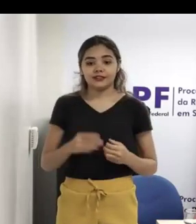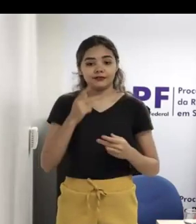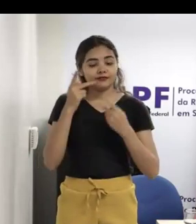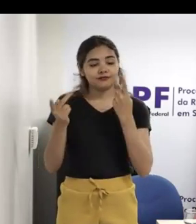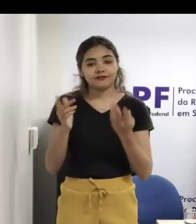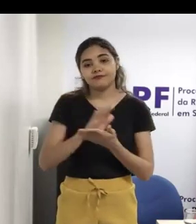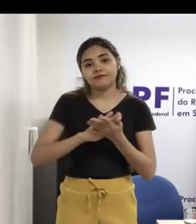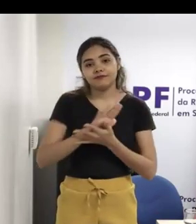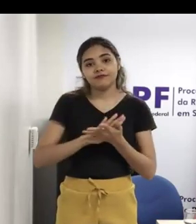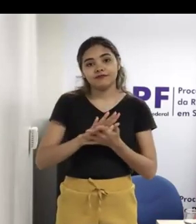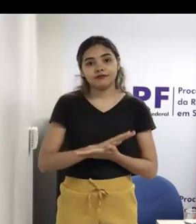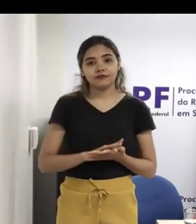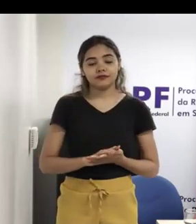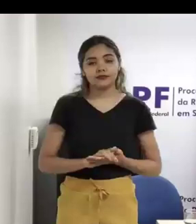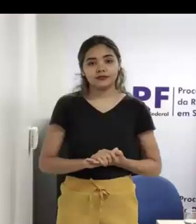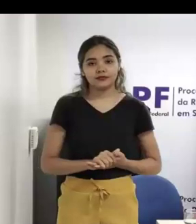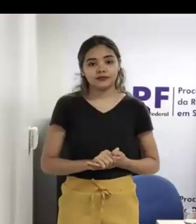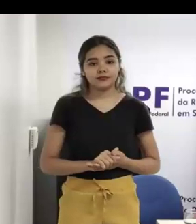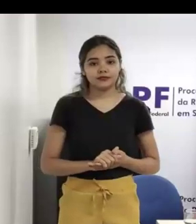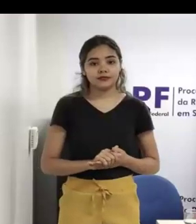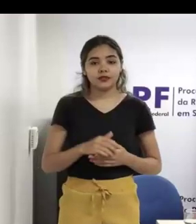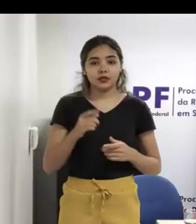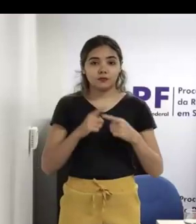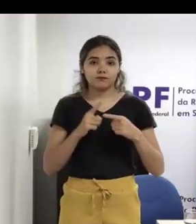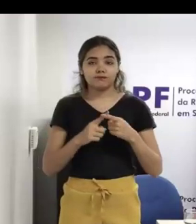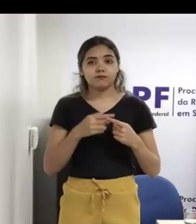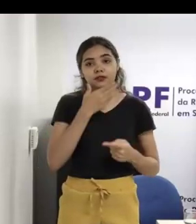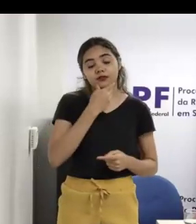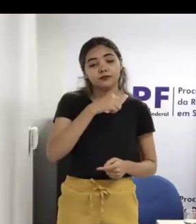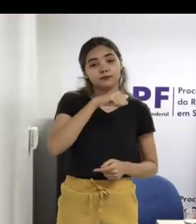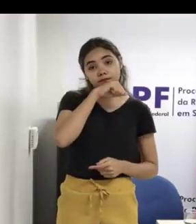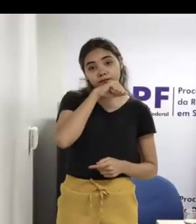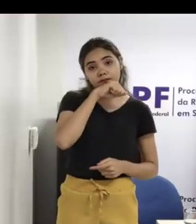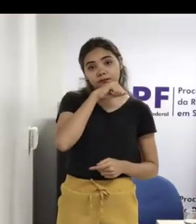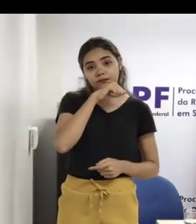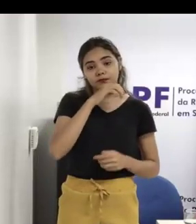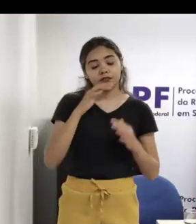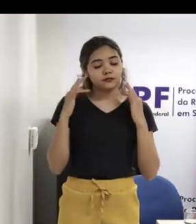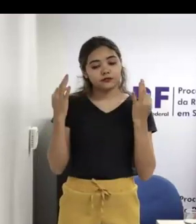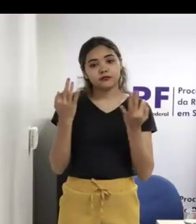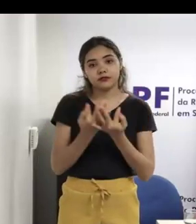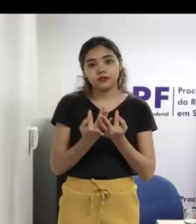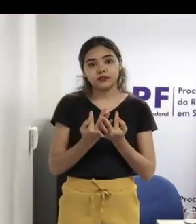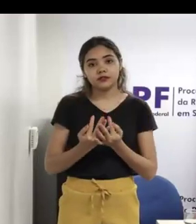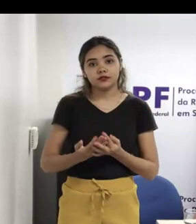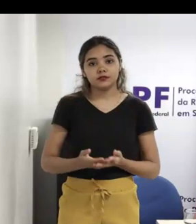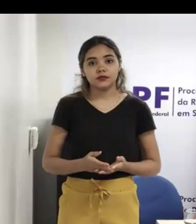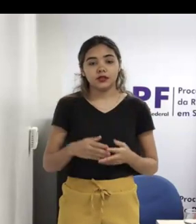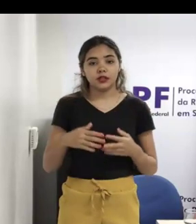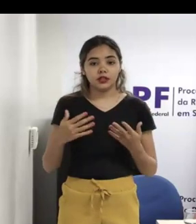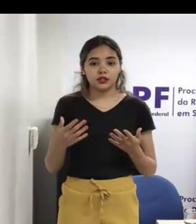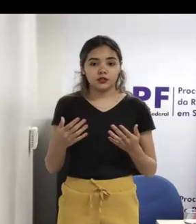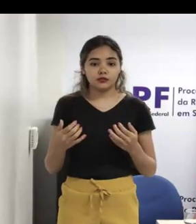relação com a filha que tem até um filho também isso aconteceu em Manaus que foi que ele fez para tentar ludibriar a polícia